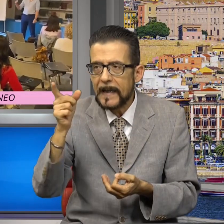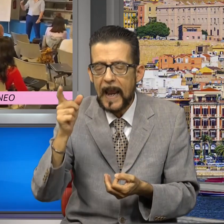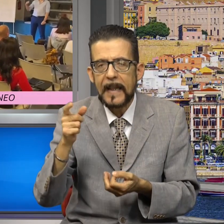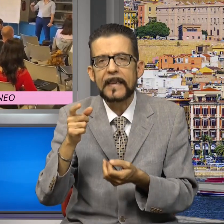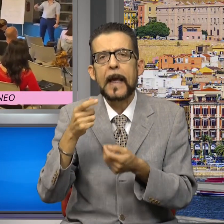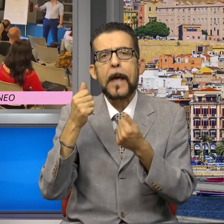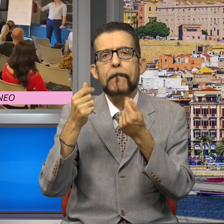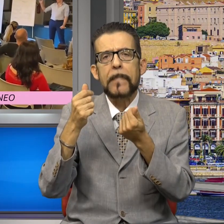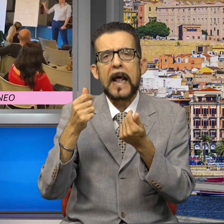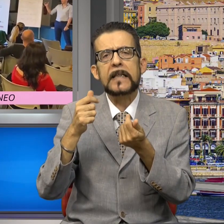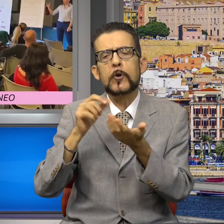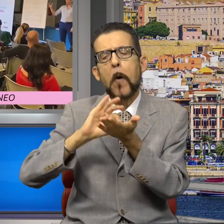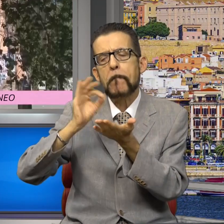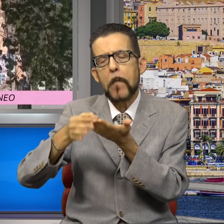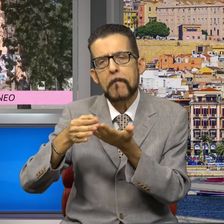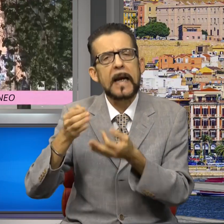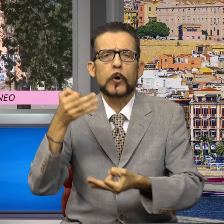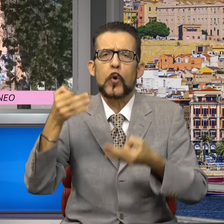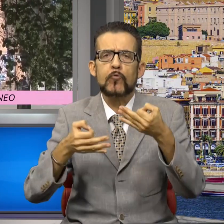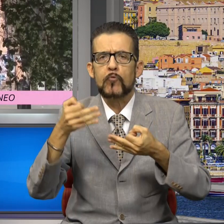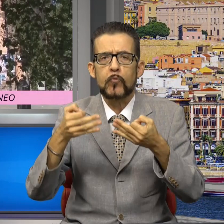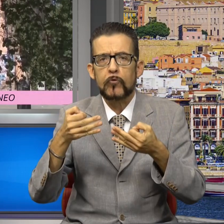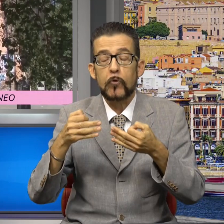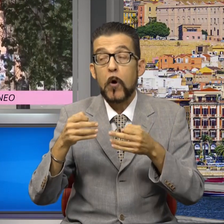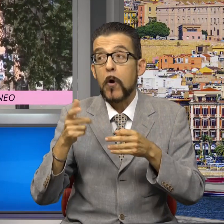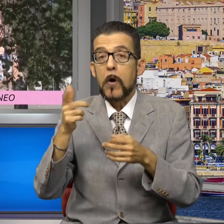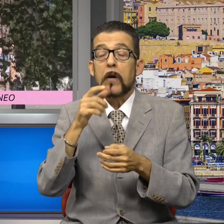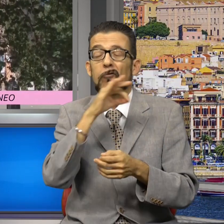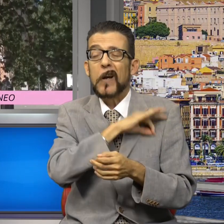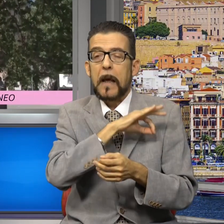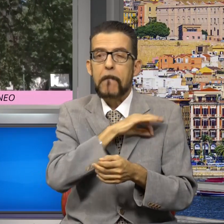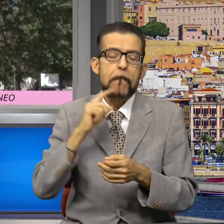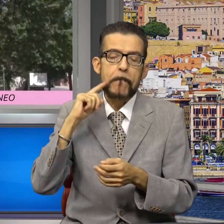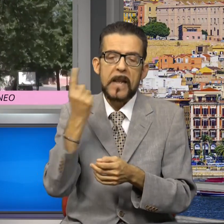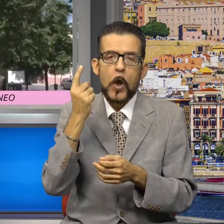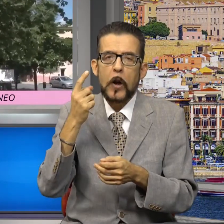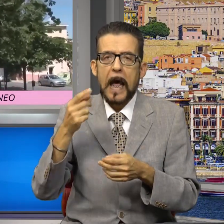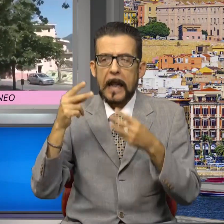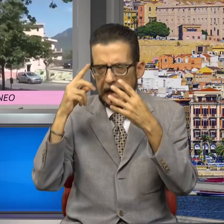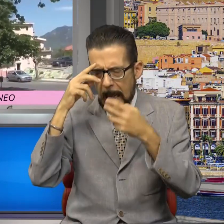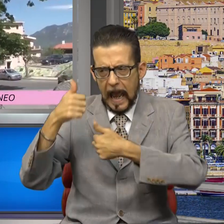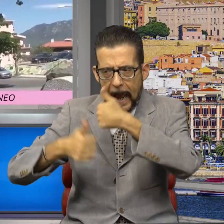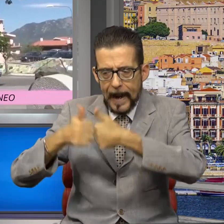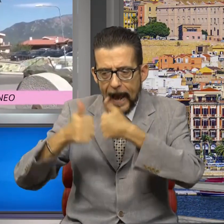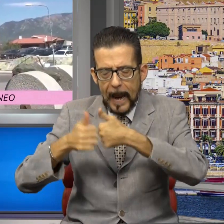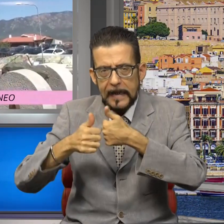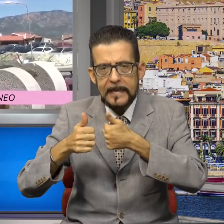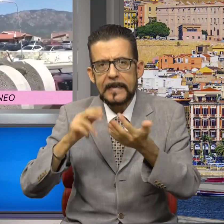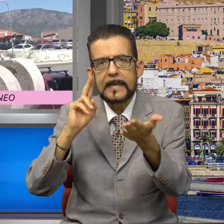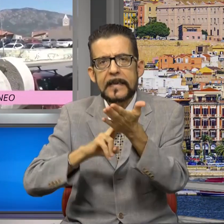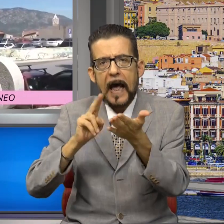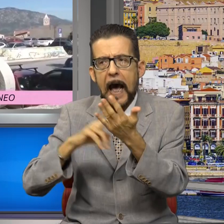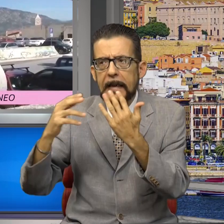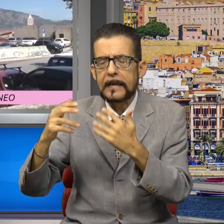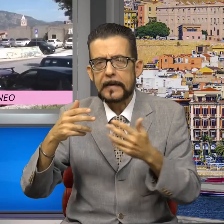giusto, un corollario di tecniche finalizzate a ottimizzare i ricavi di un'azienda attraverso l'analisi e la gestione dei dati. Insomma, turismo e patto